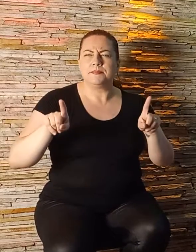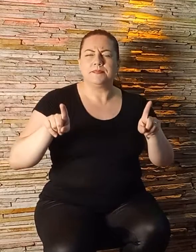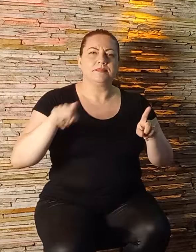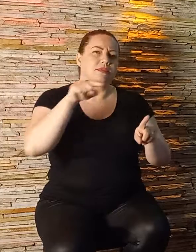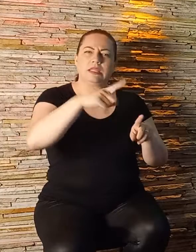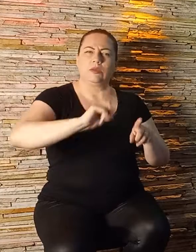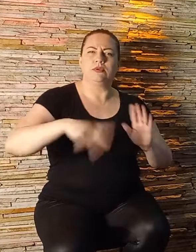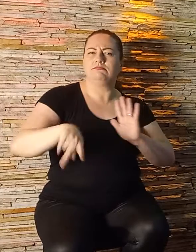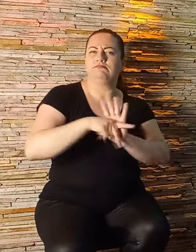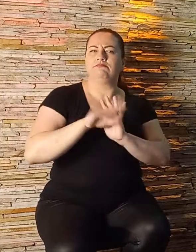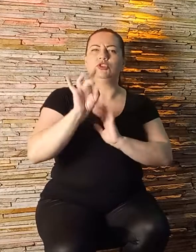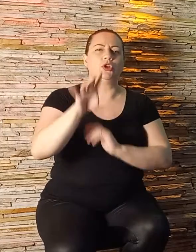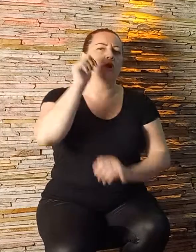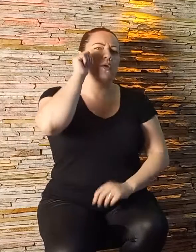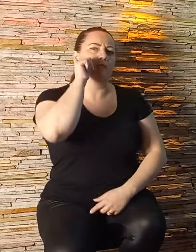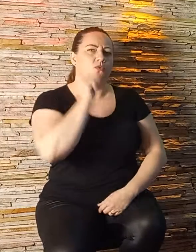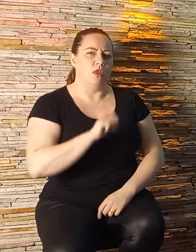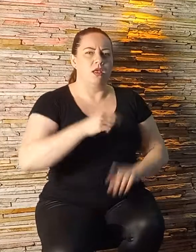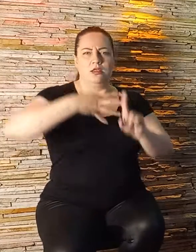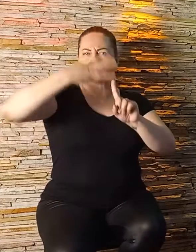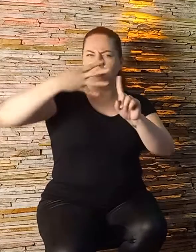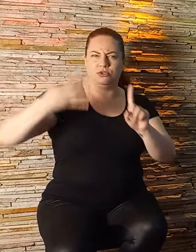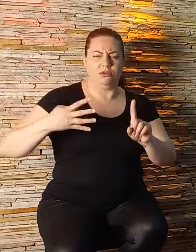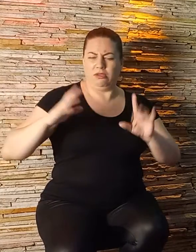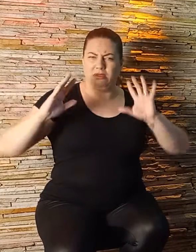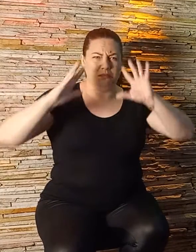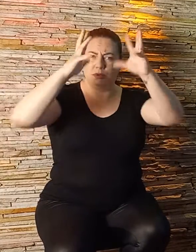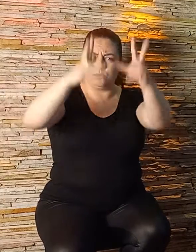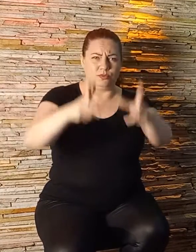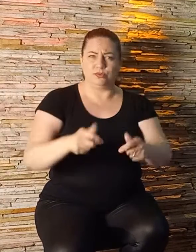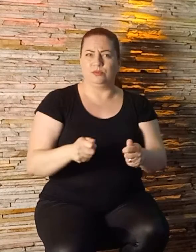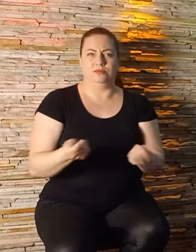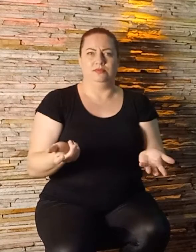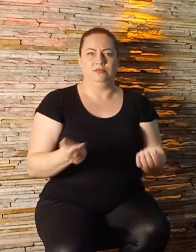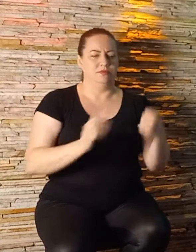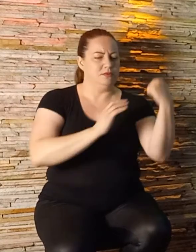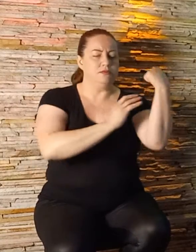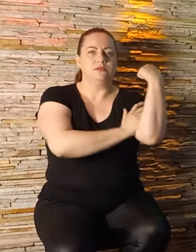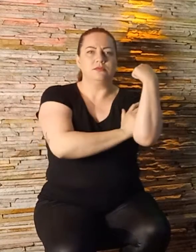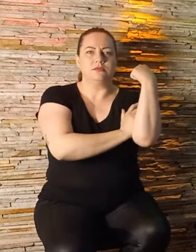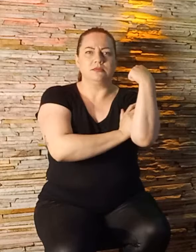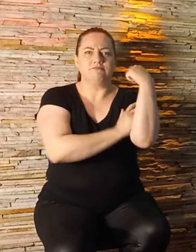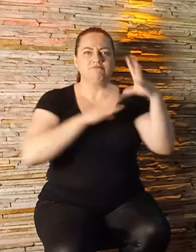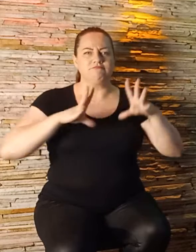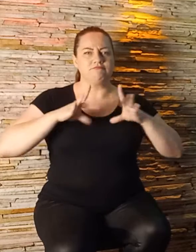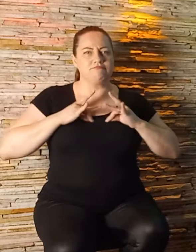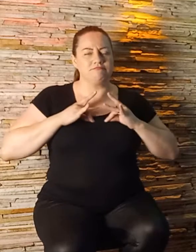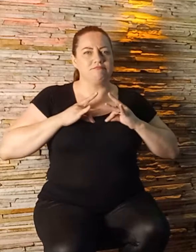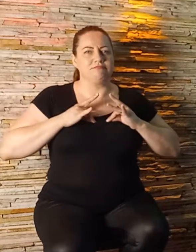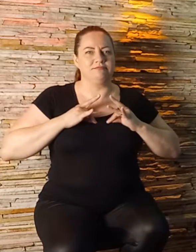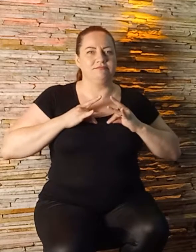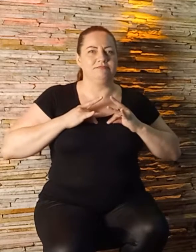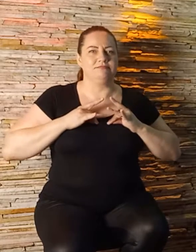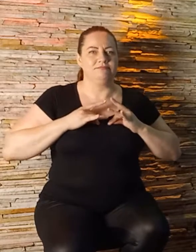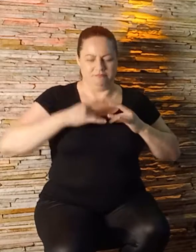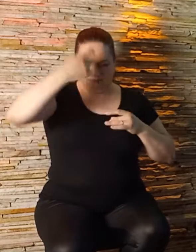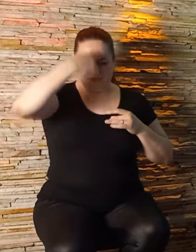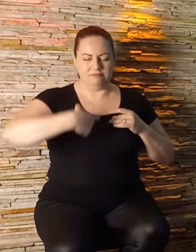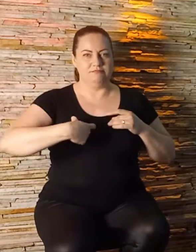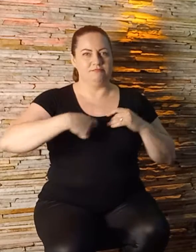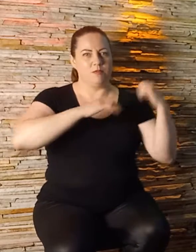isso não serve só para mulheres ou LGBT sem para todo mundo gente empoderar se tornar perde